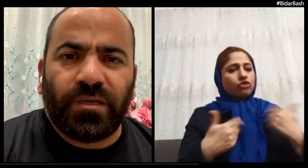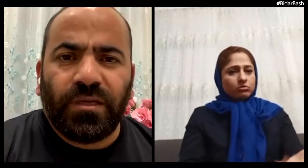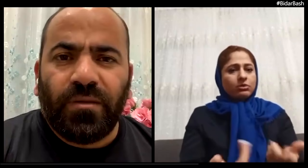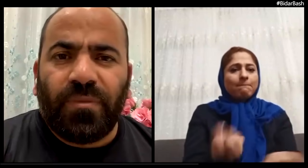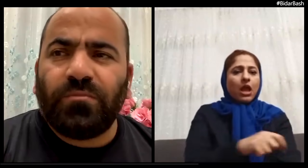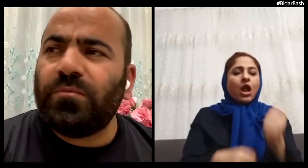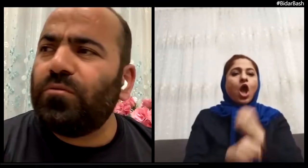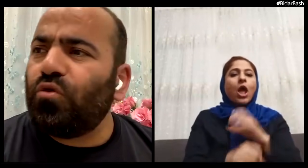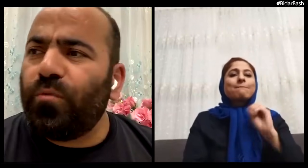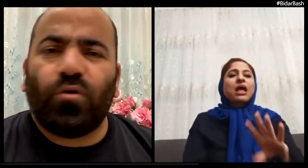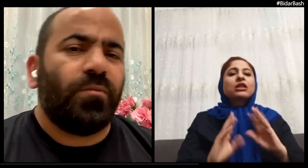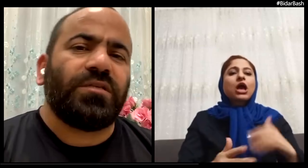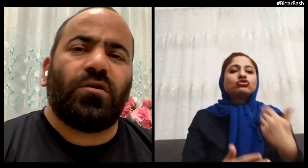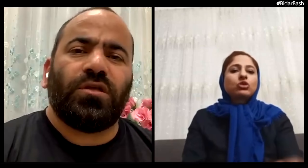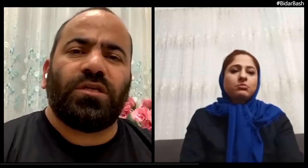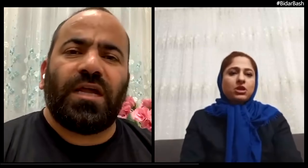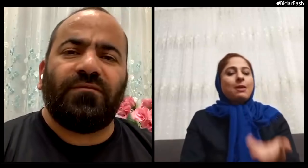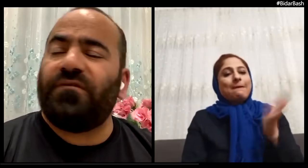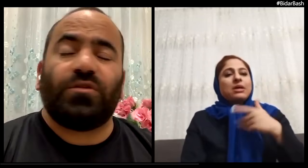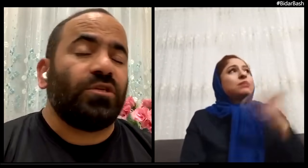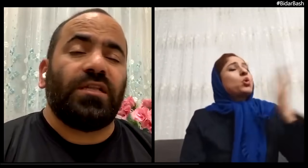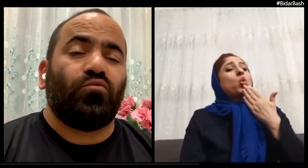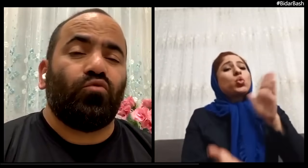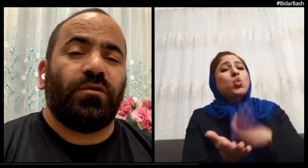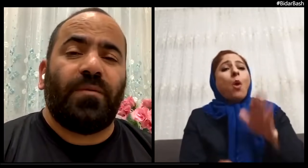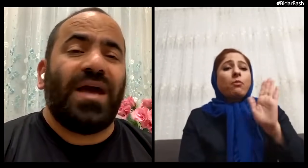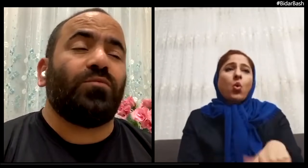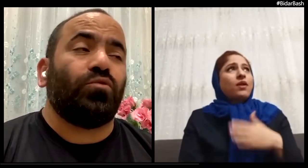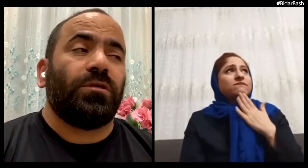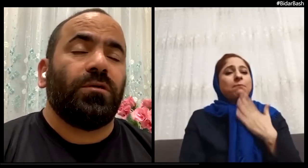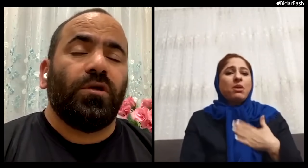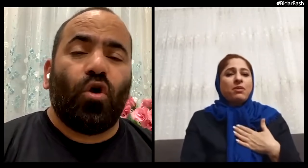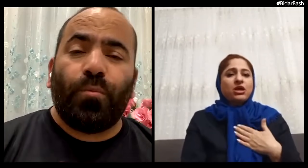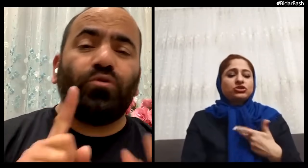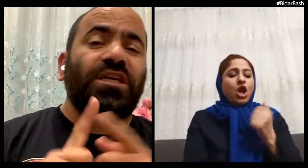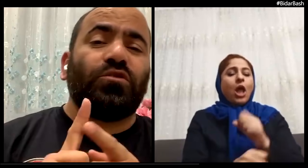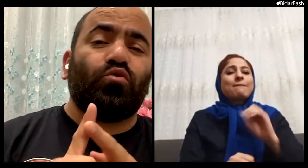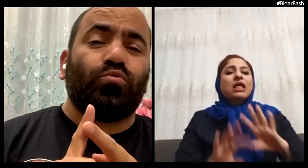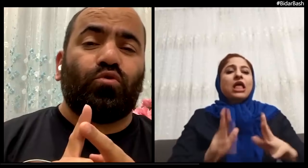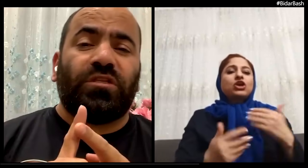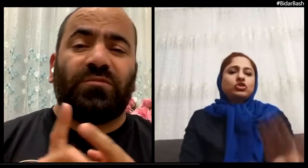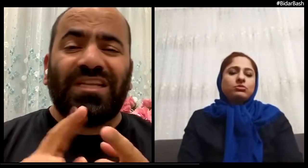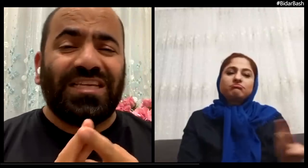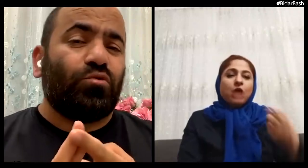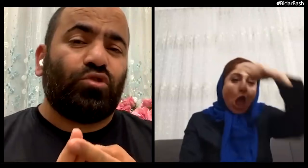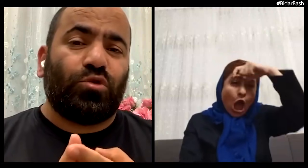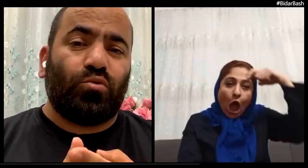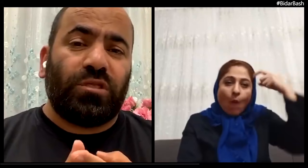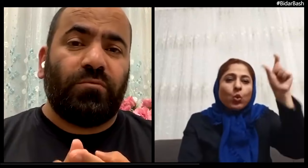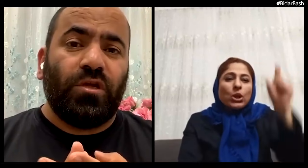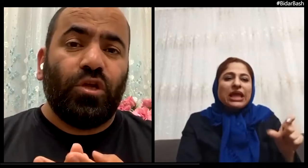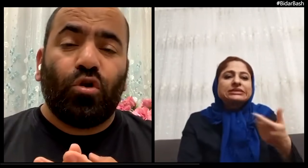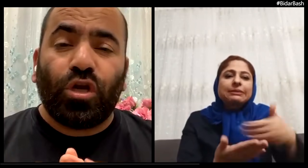خوبه، بعد بریم توبه کنیم از کارهایی که کردیم و فکر میکردیم خوبه و بد بوده، آبرو کسی رو توش بردیم، دل کسی رو